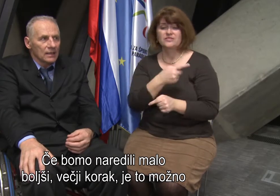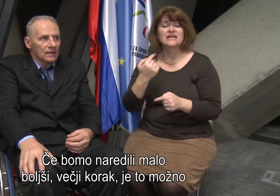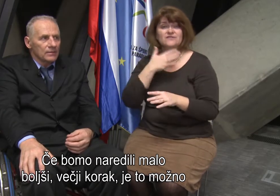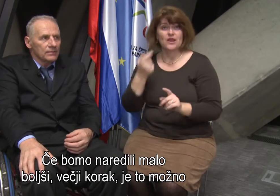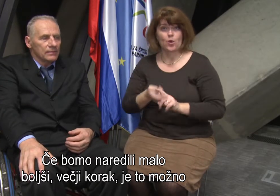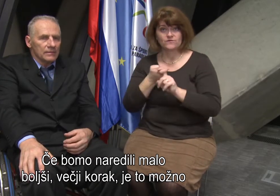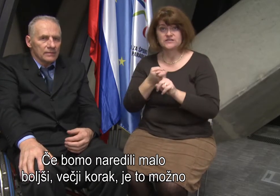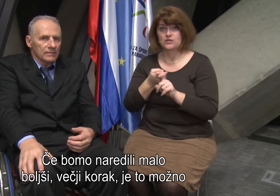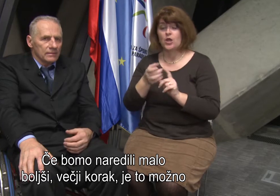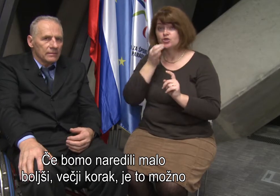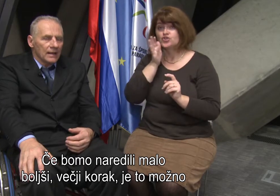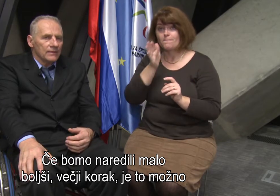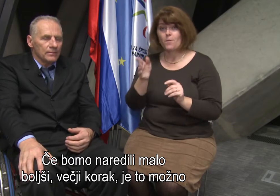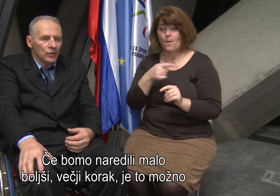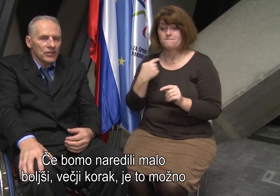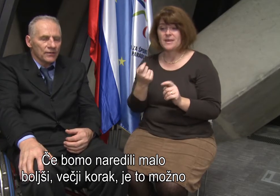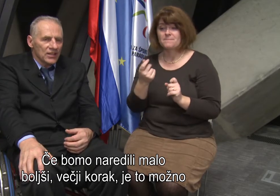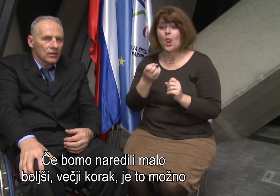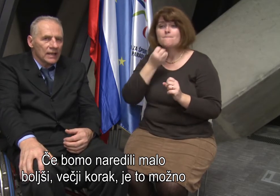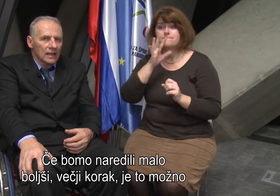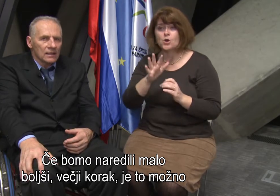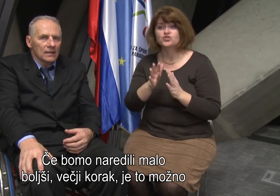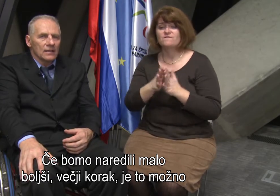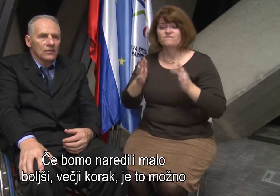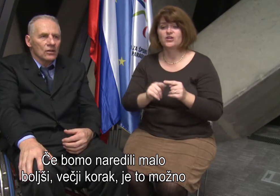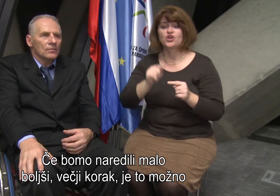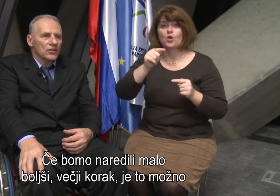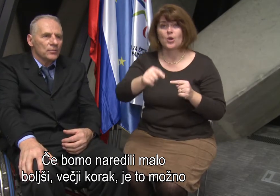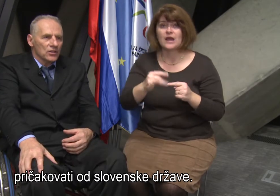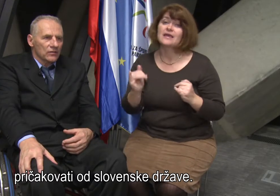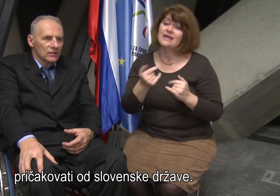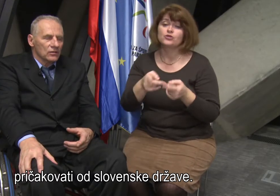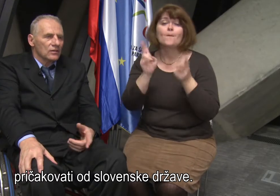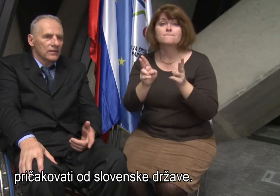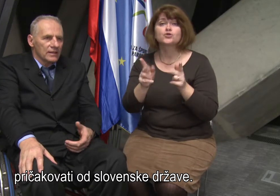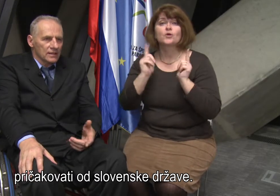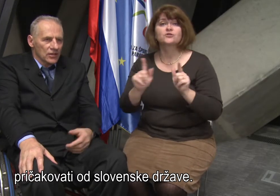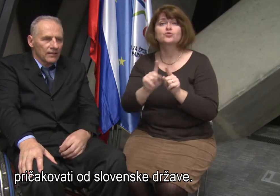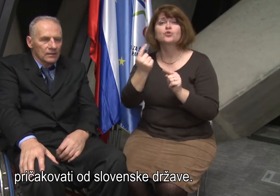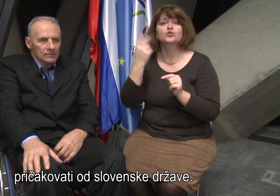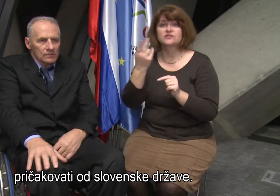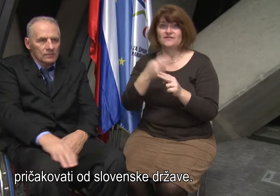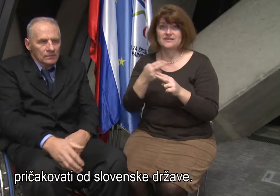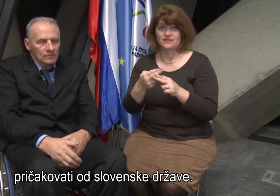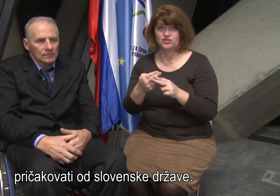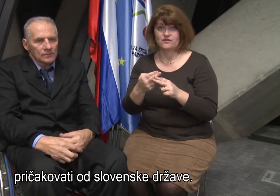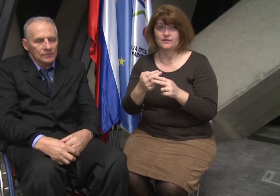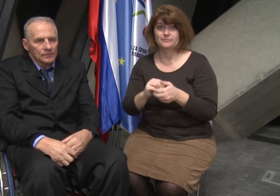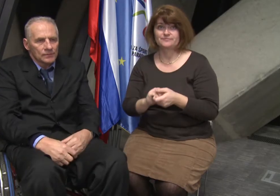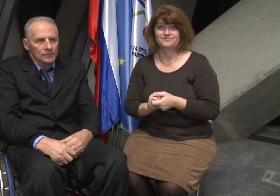naredili malo boljše, večji korak, je to možno pričakovati tudi od slovenske države.